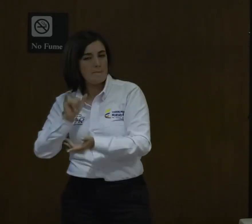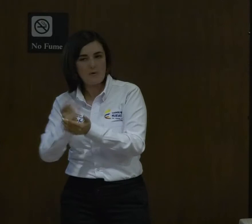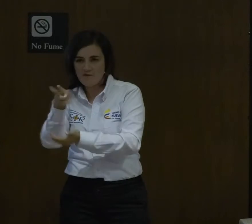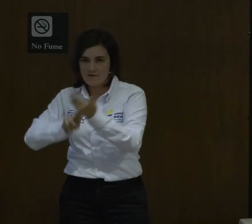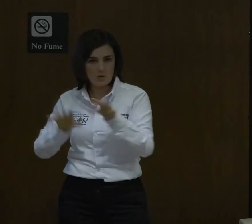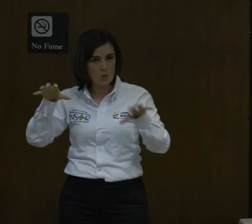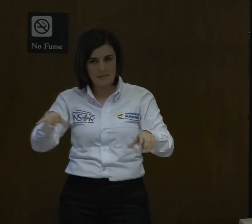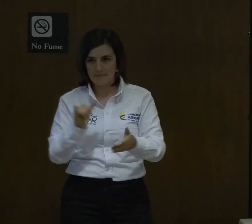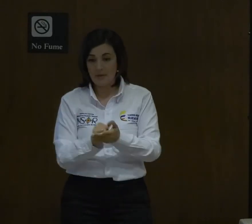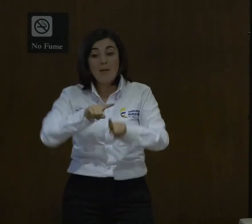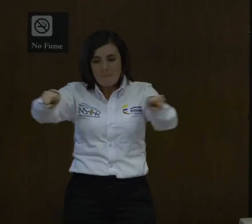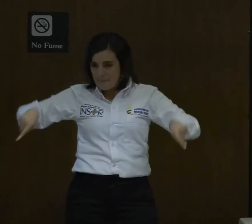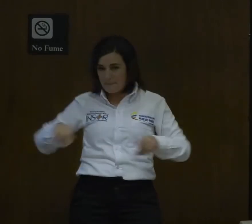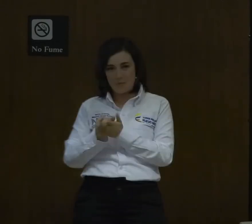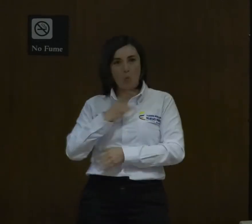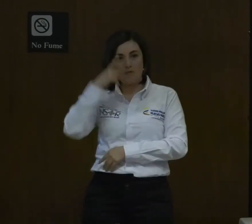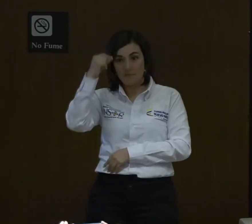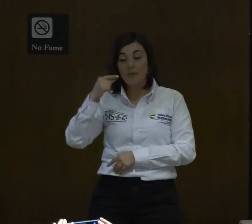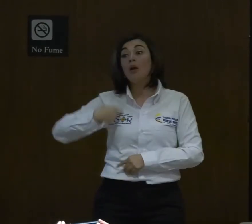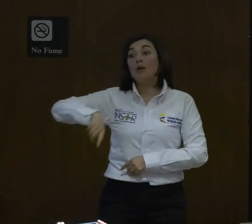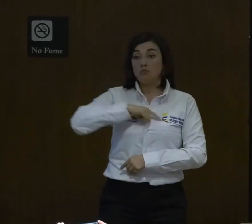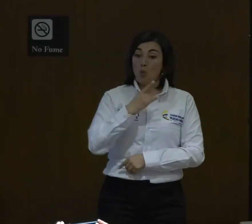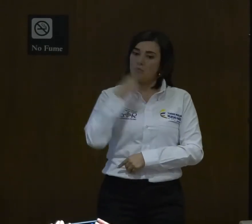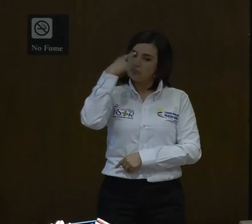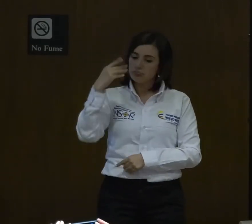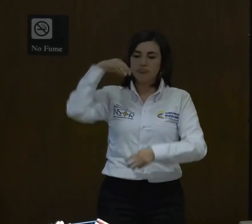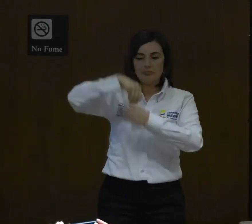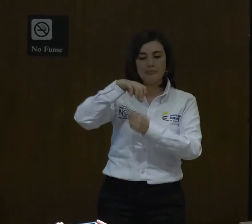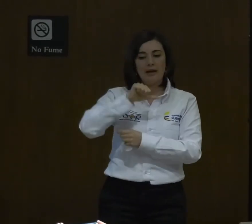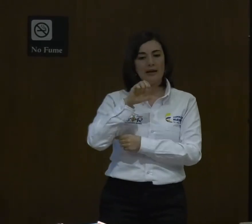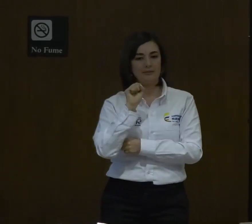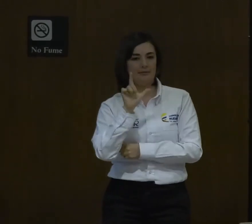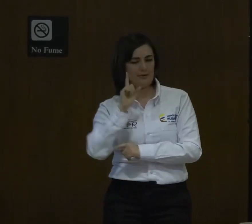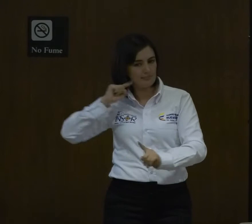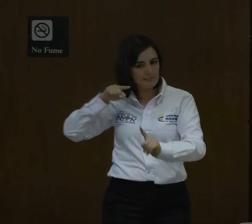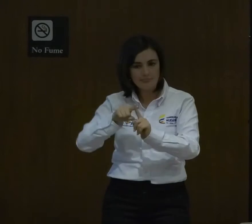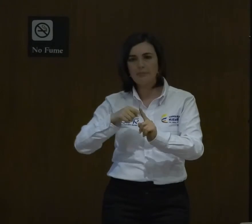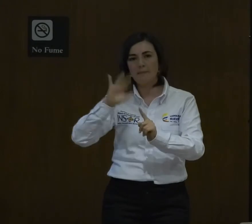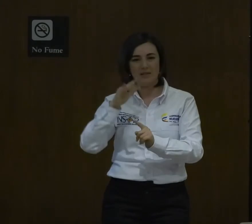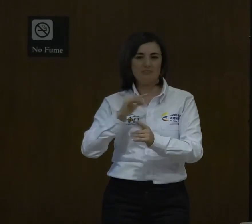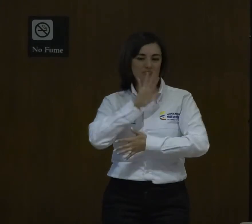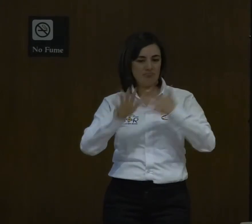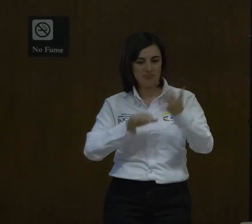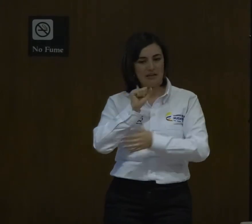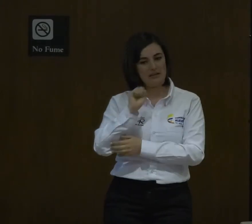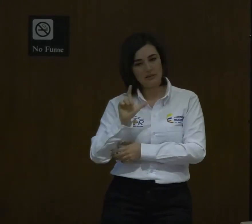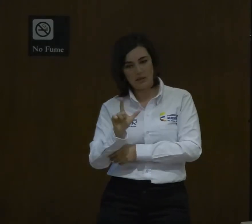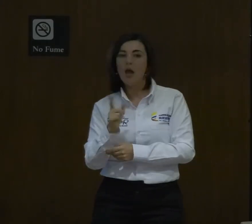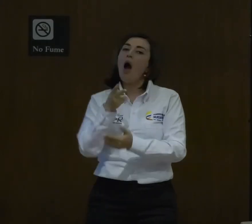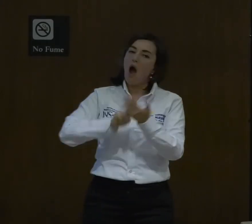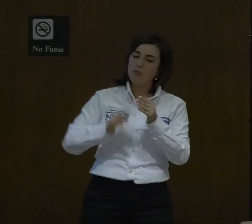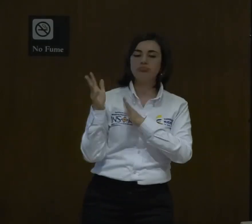el entorno de la universidad es bilingüe en ASL, lengua de señas americana, y